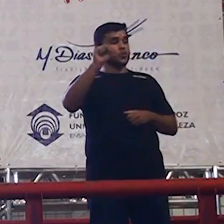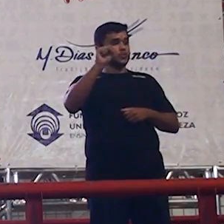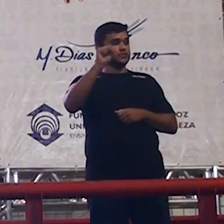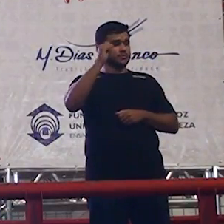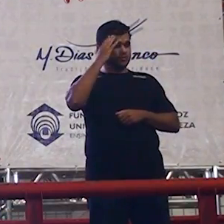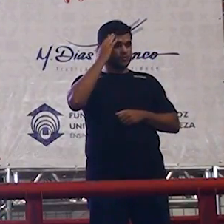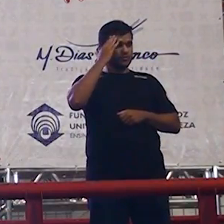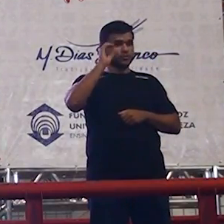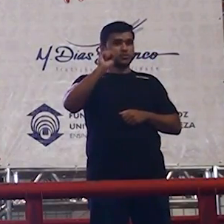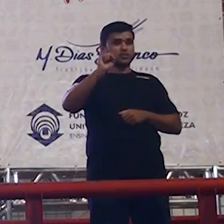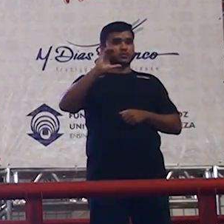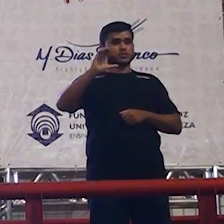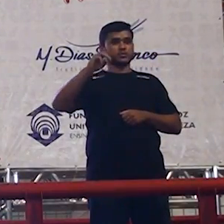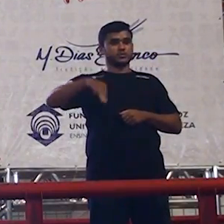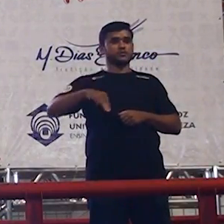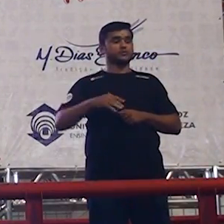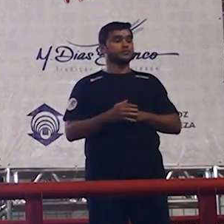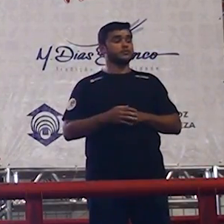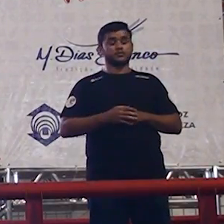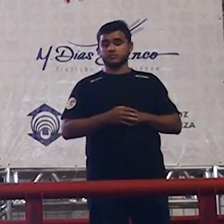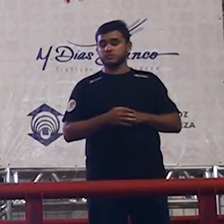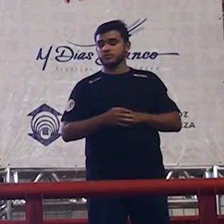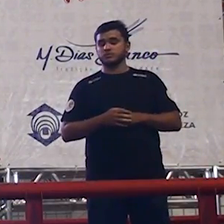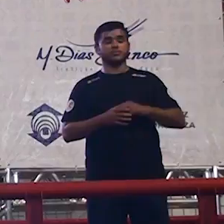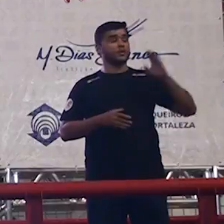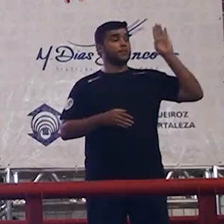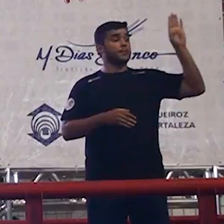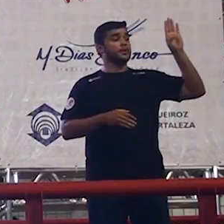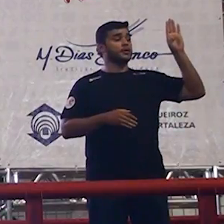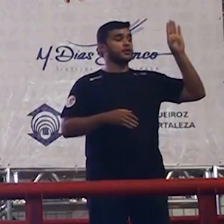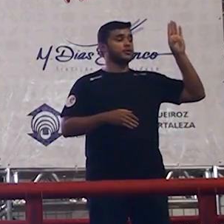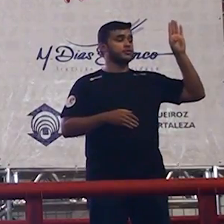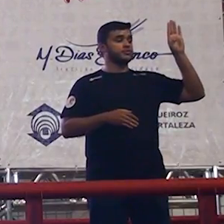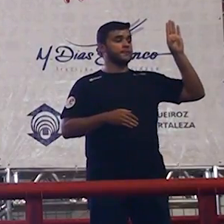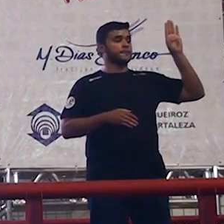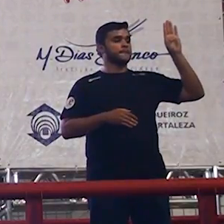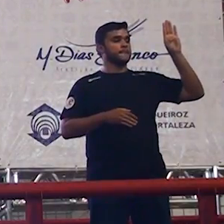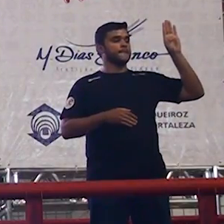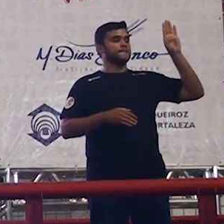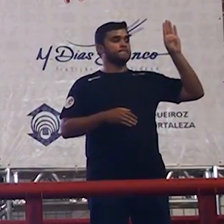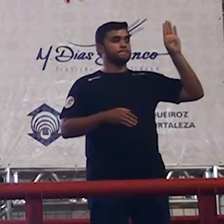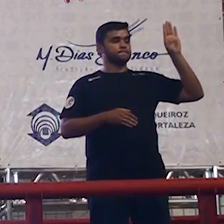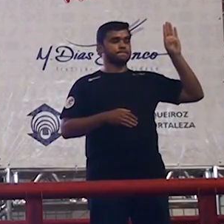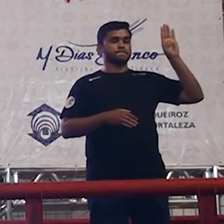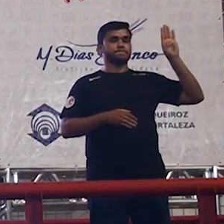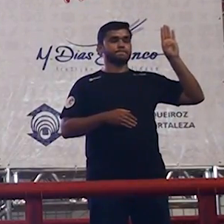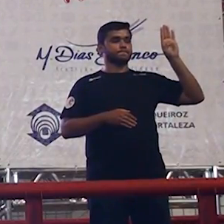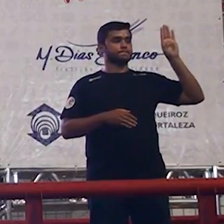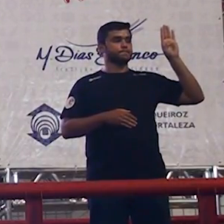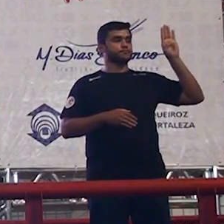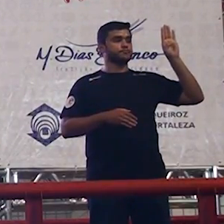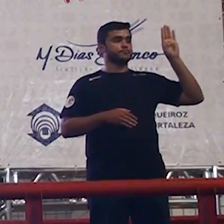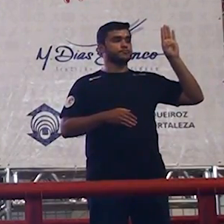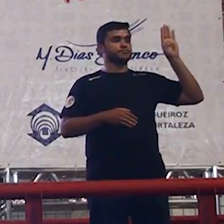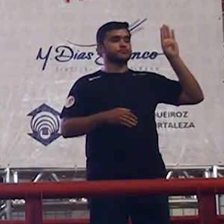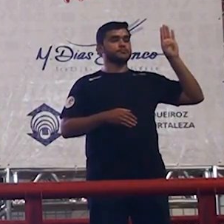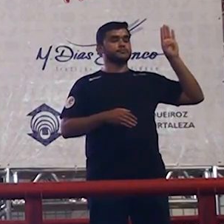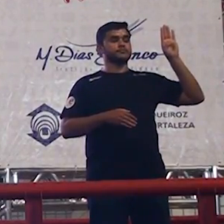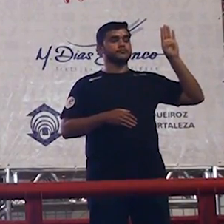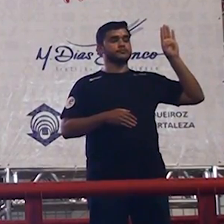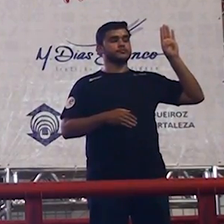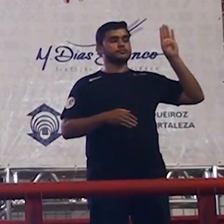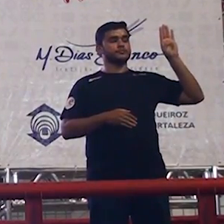centímetros quadrados, letra B de bola, certo? Com isso, nós